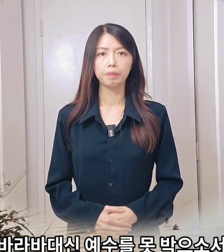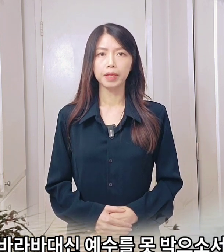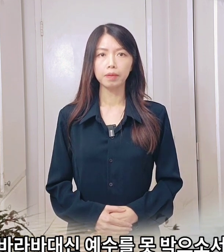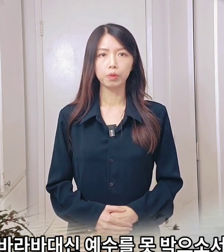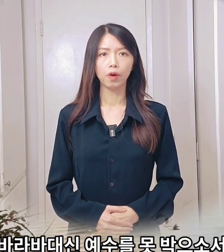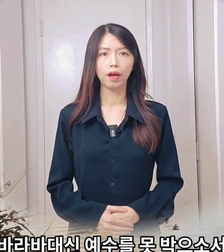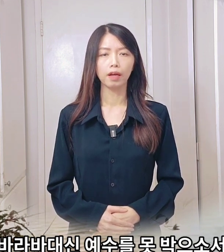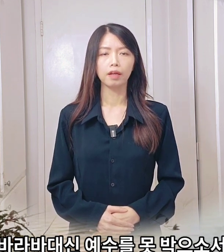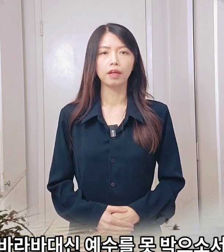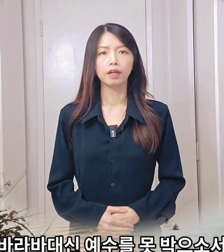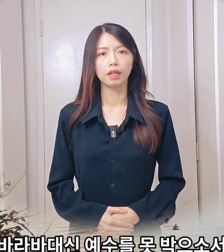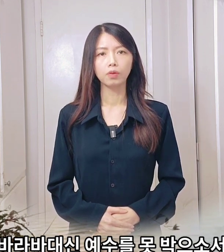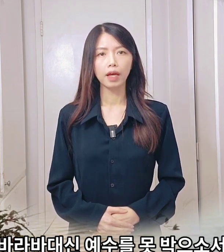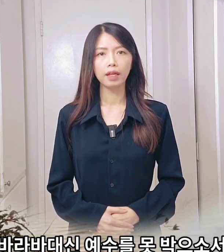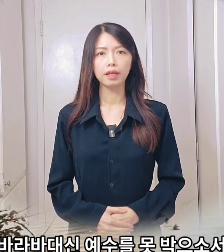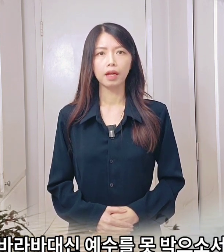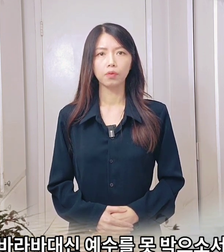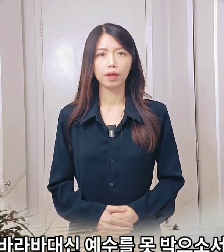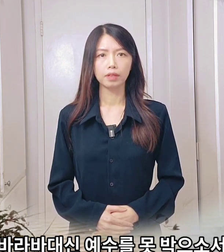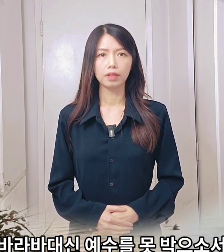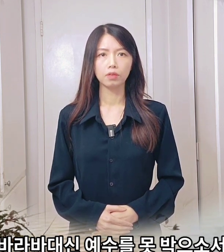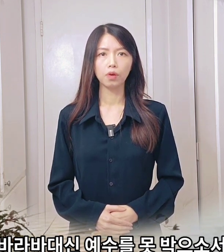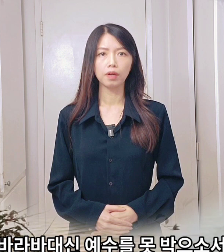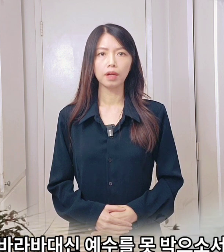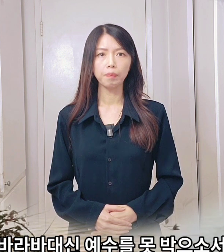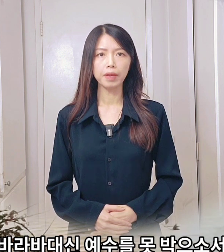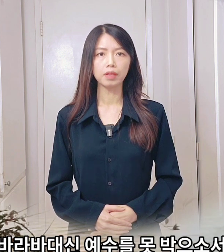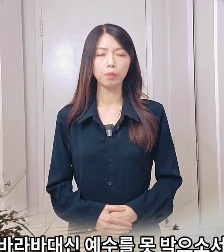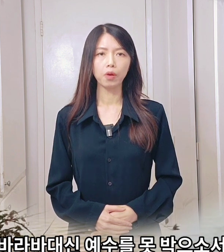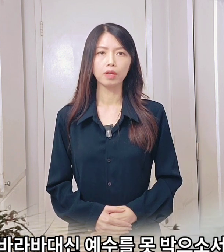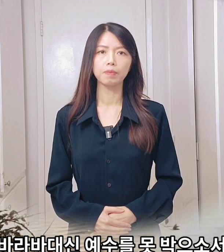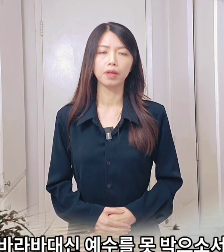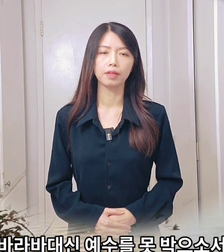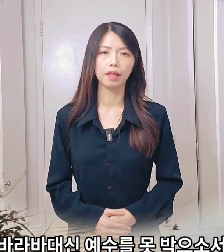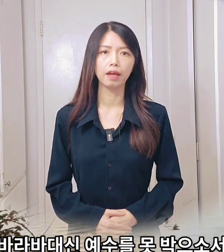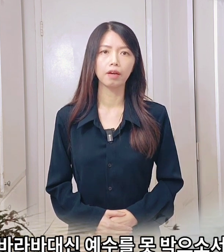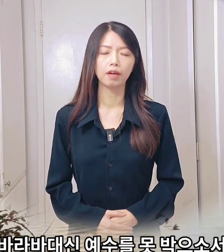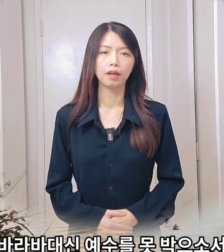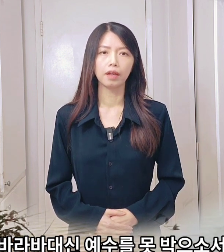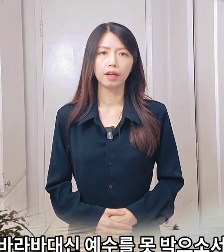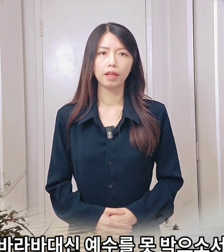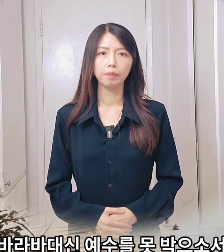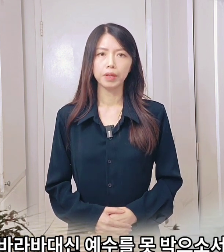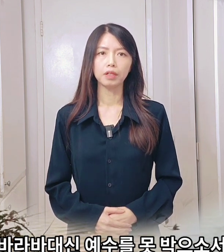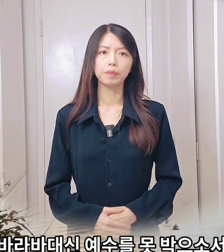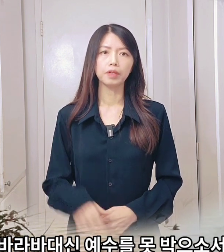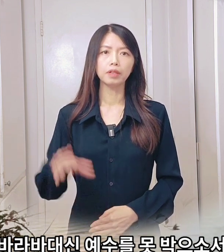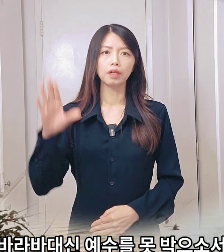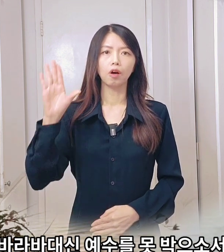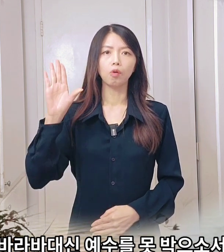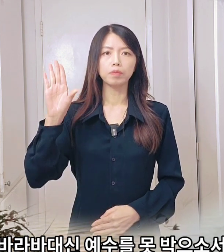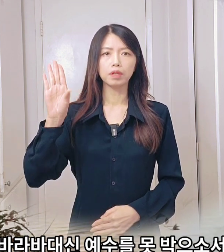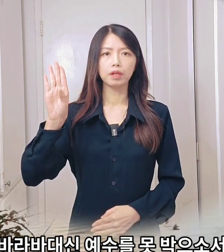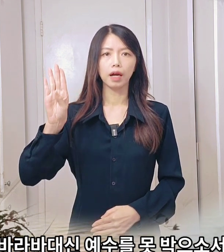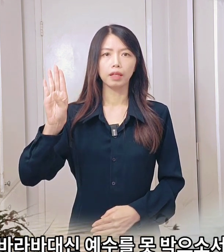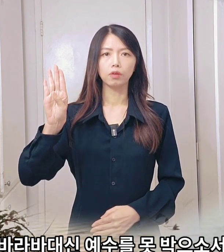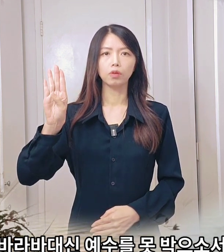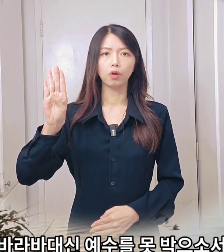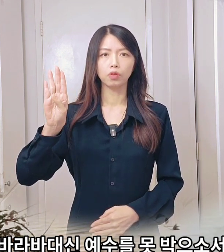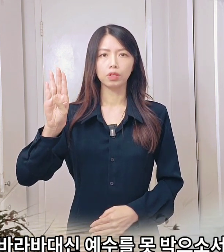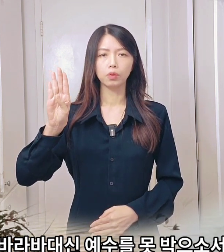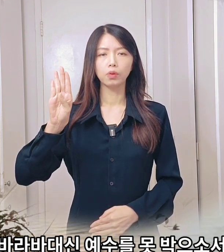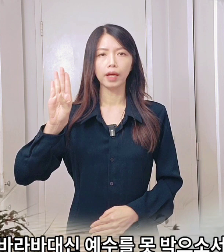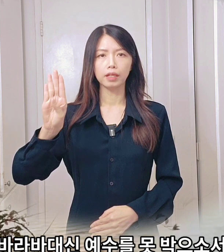바라바의 그 비읍과 그리고 살인자라고 하는 뜻의 수어를 합해서 표현하시면 되는데요. 일단 비읍은 엄지를